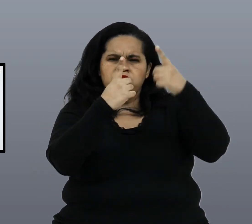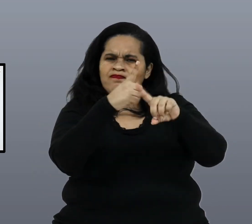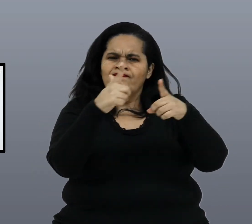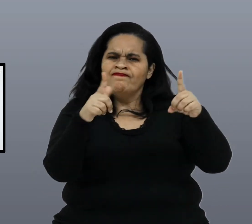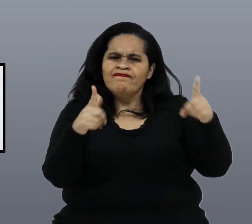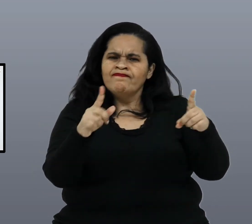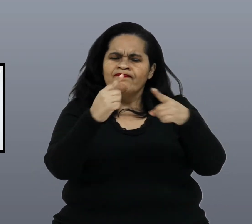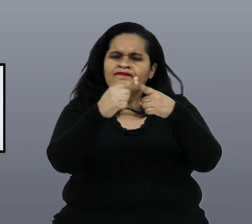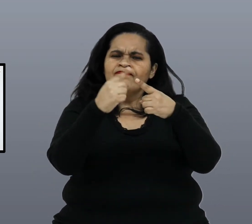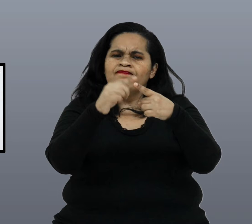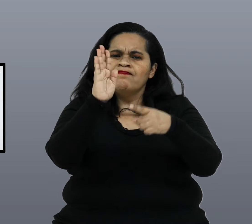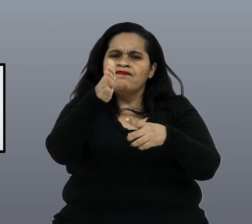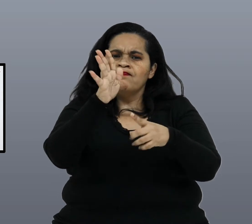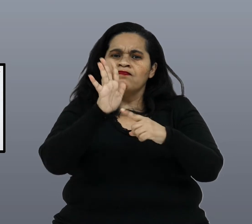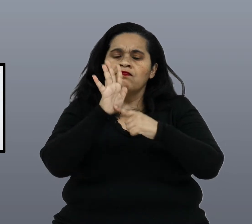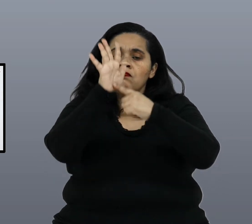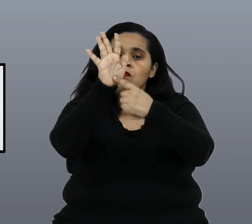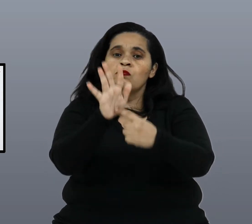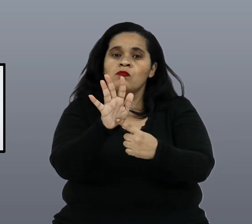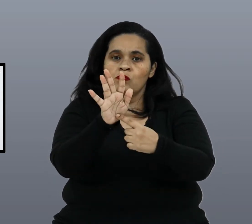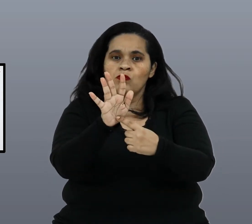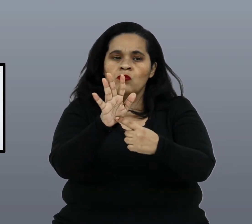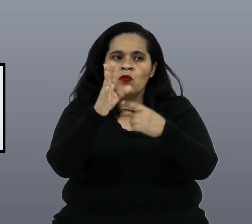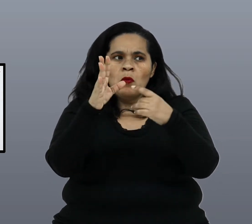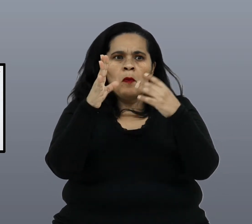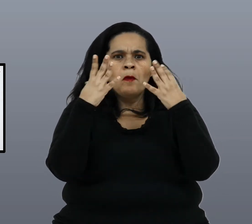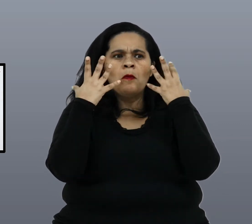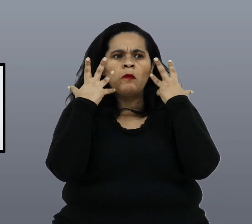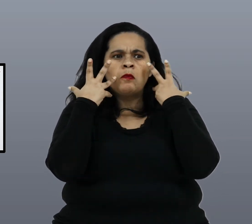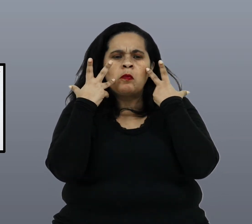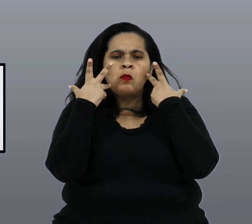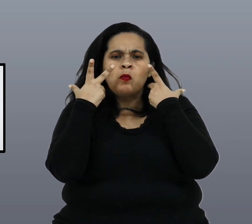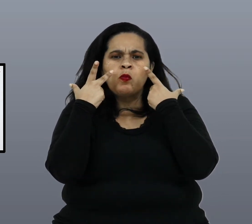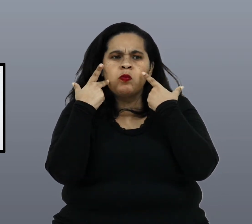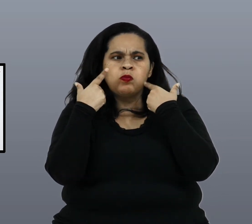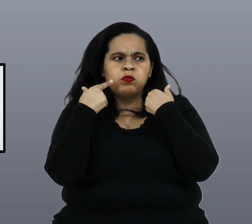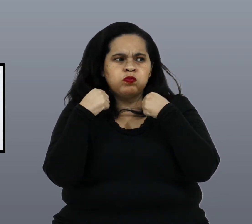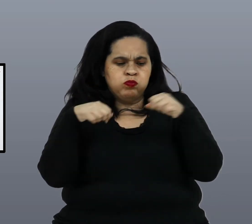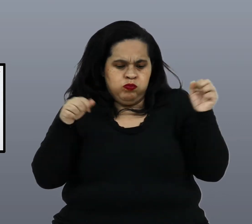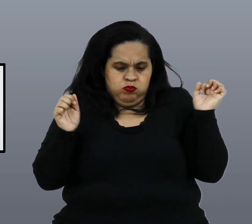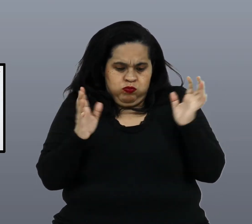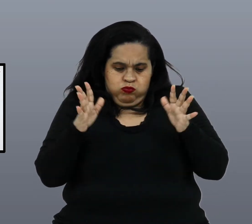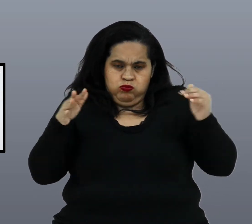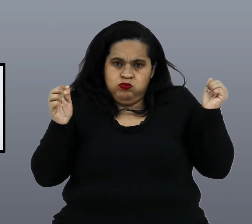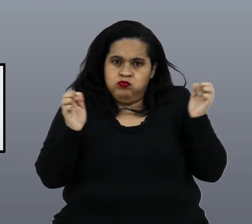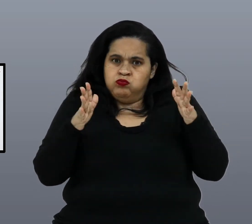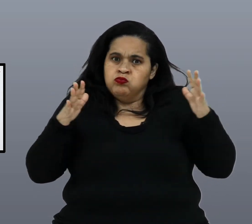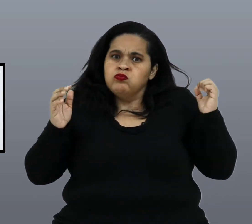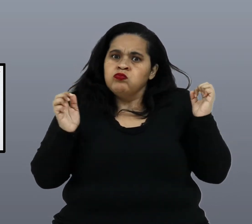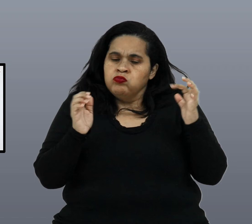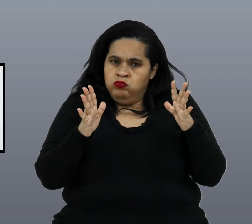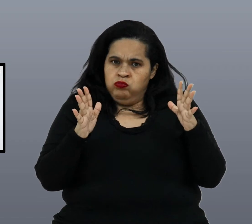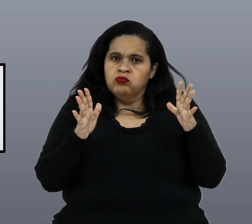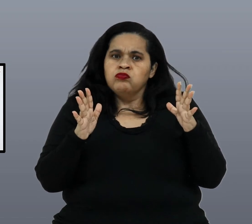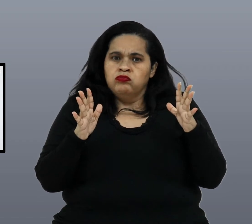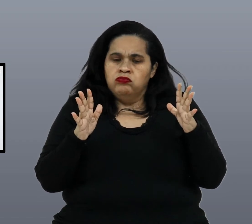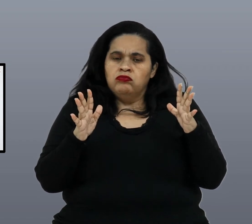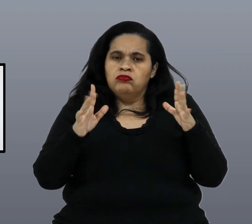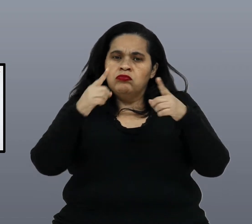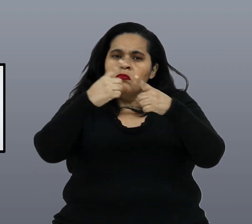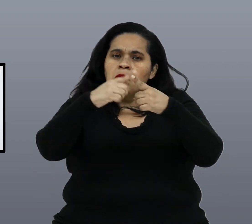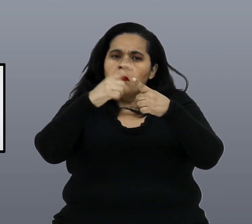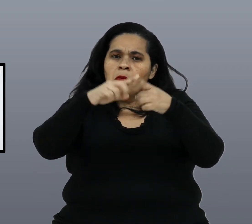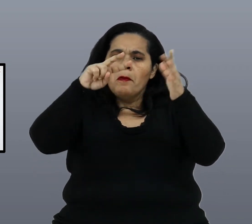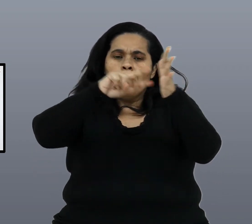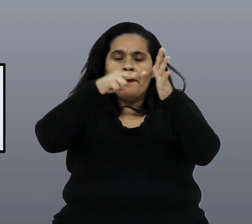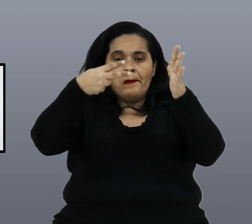vai apresentar o leão com asas, ou seja, o poderoso leão, que é o rei dos animais, com asas de